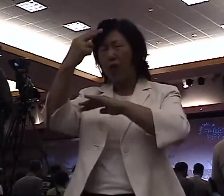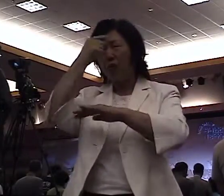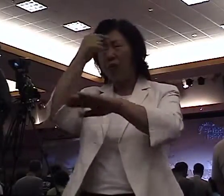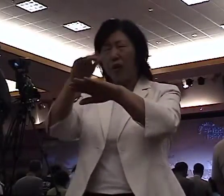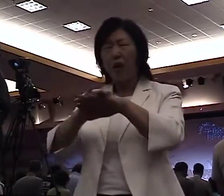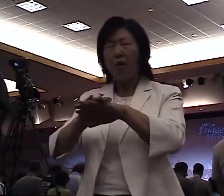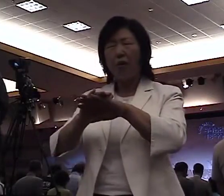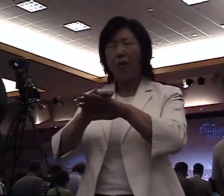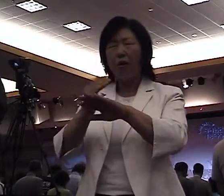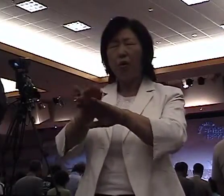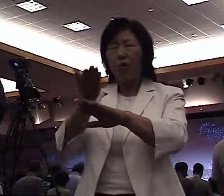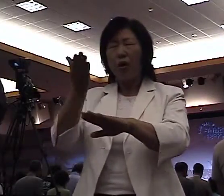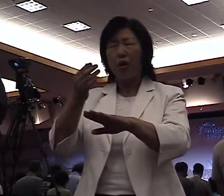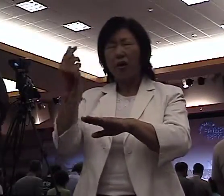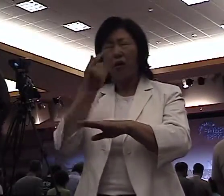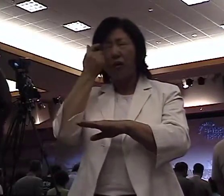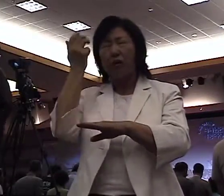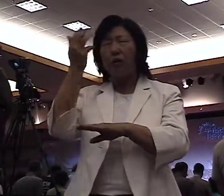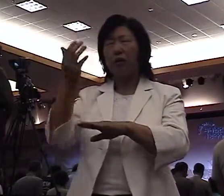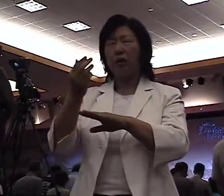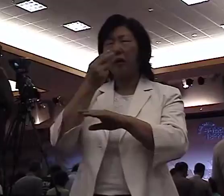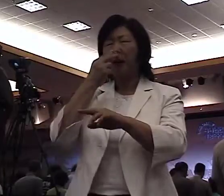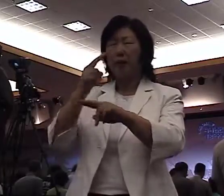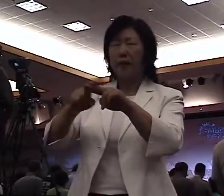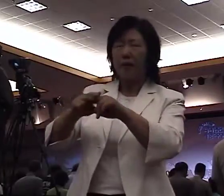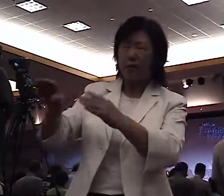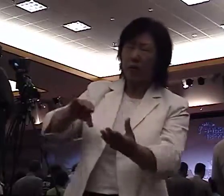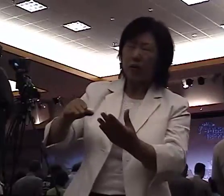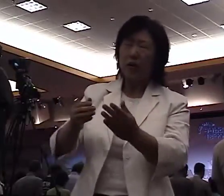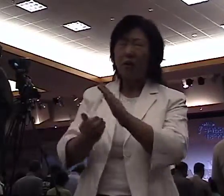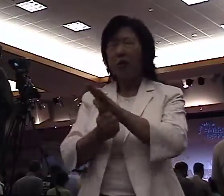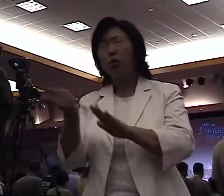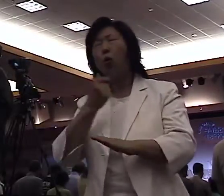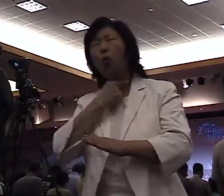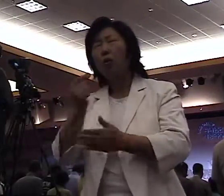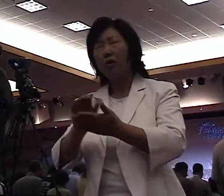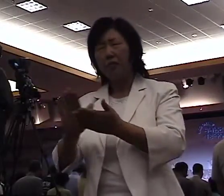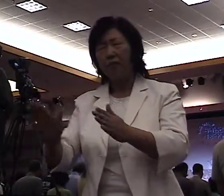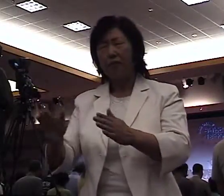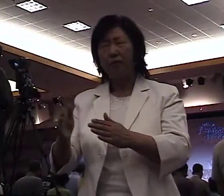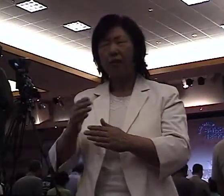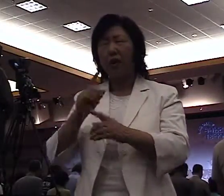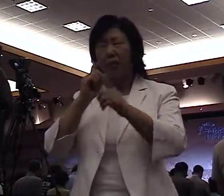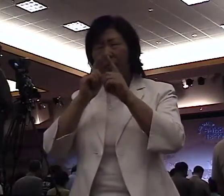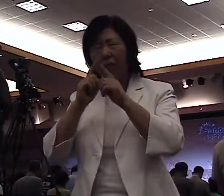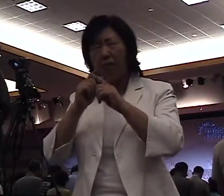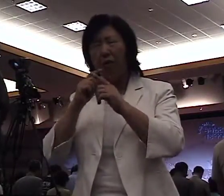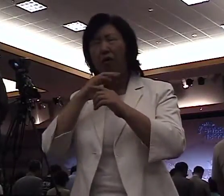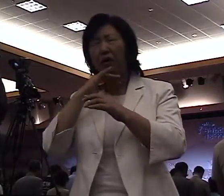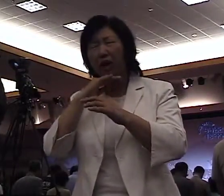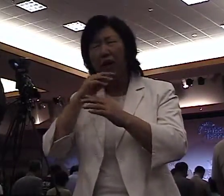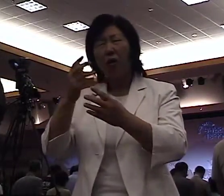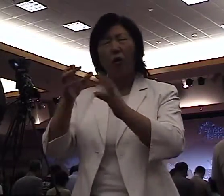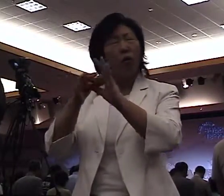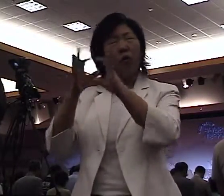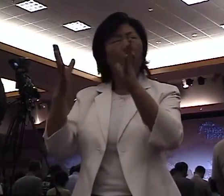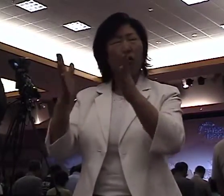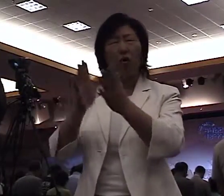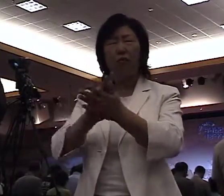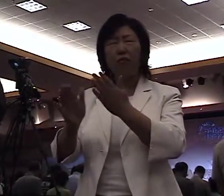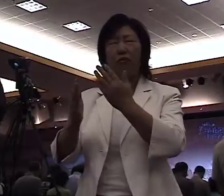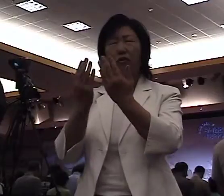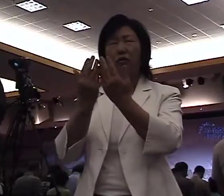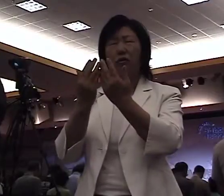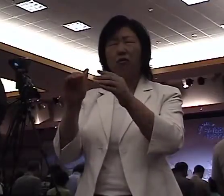위에 성령의 기름을 부어 주시기를 소원합니다. 연령과 언어와 문화의 벽을 뛰어넘는